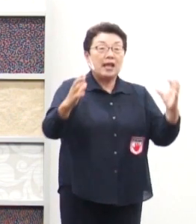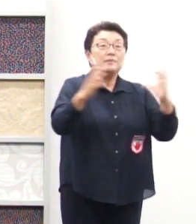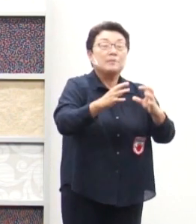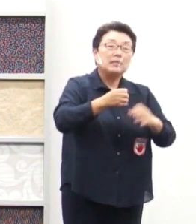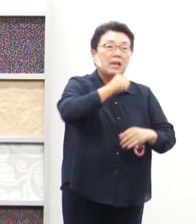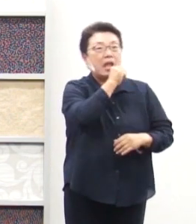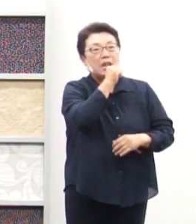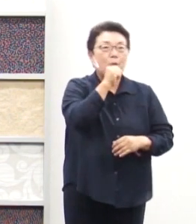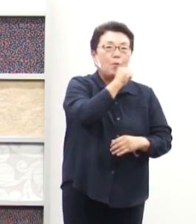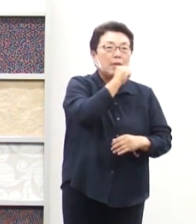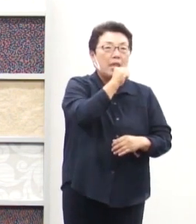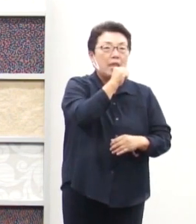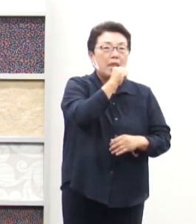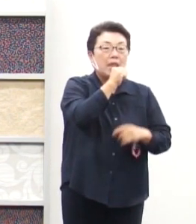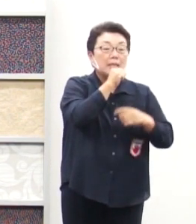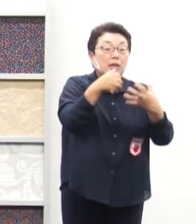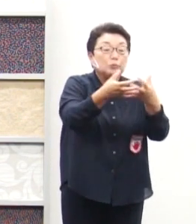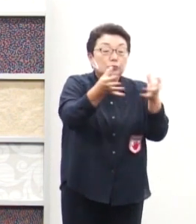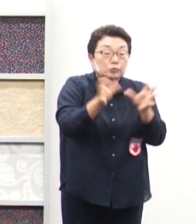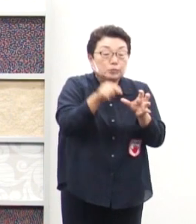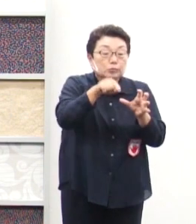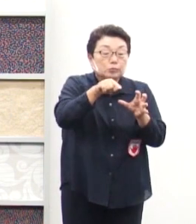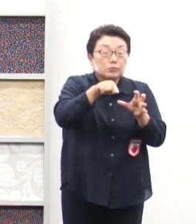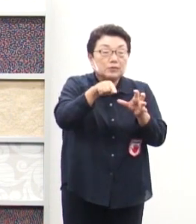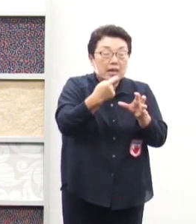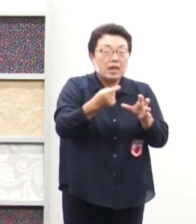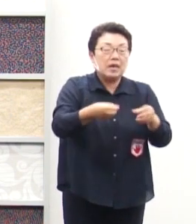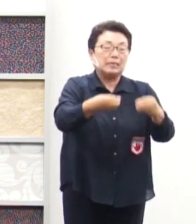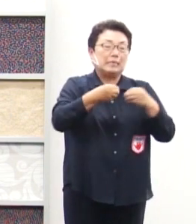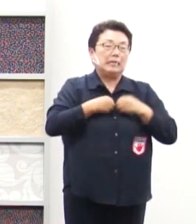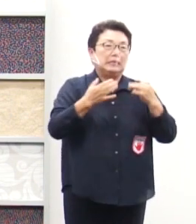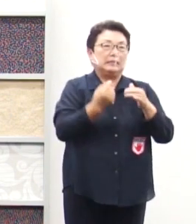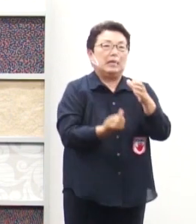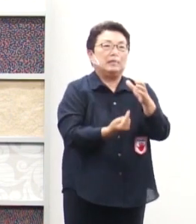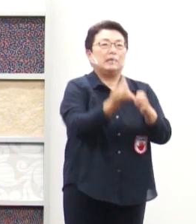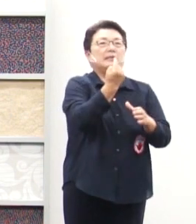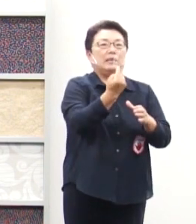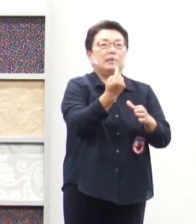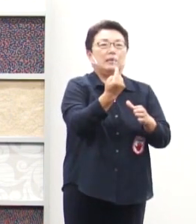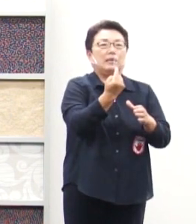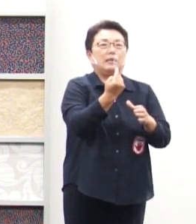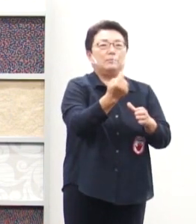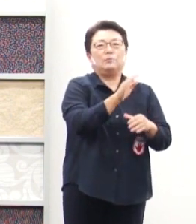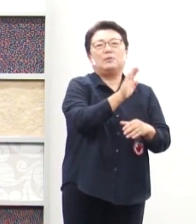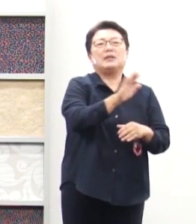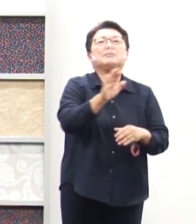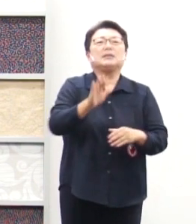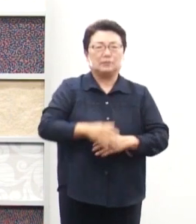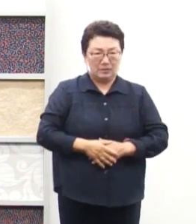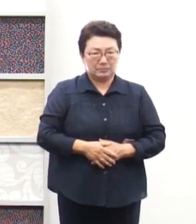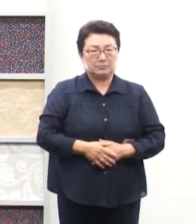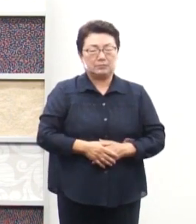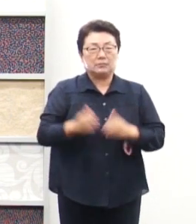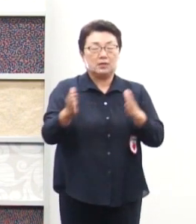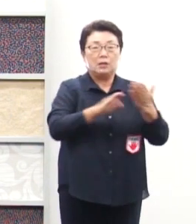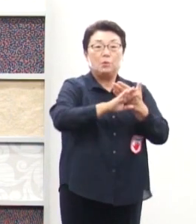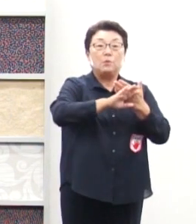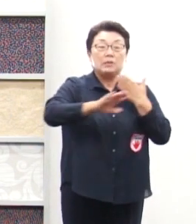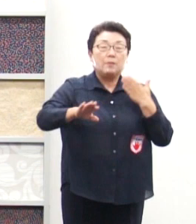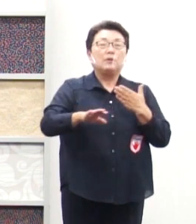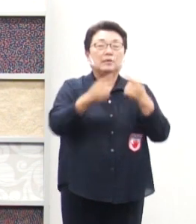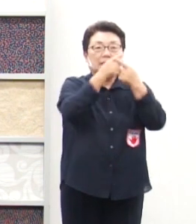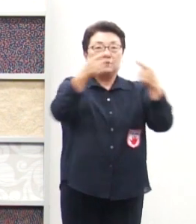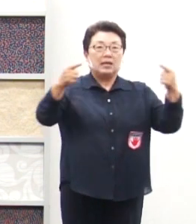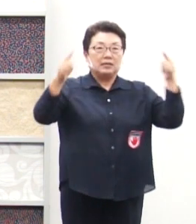から感染が出ているという例もございました。この他に学